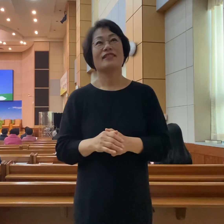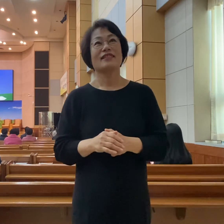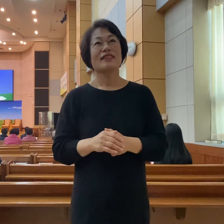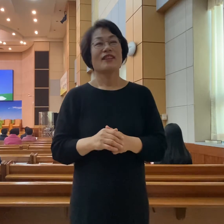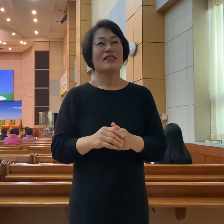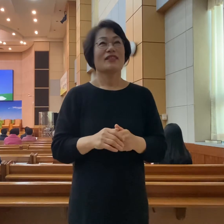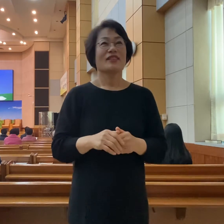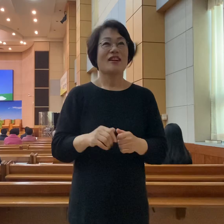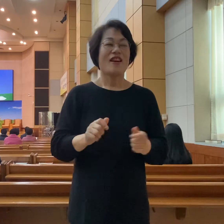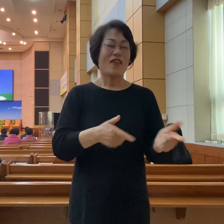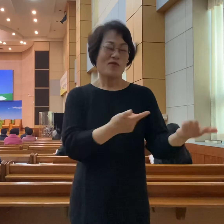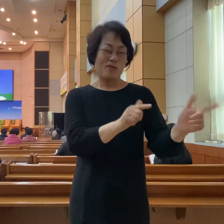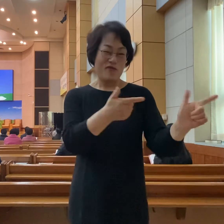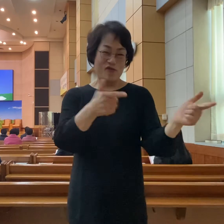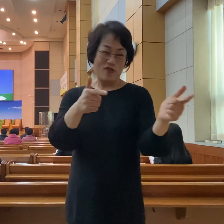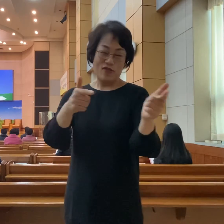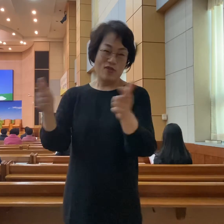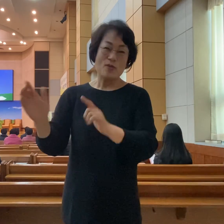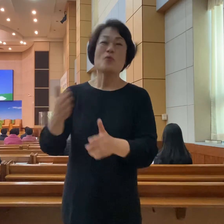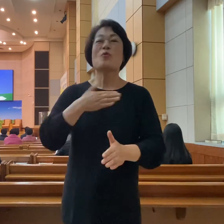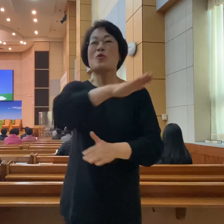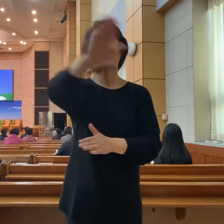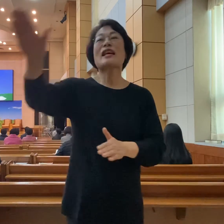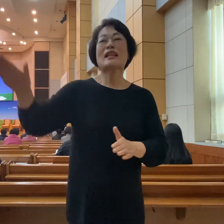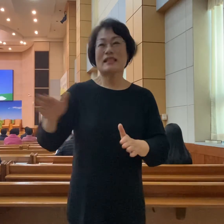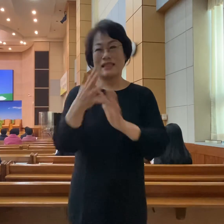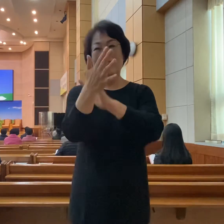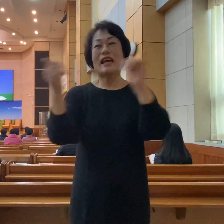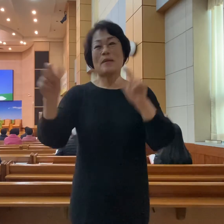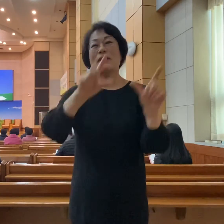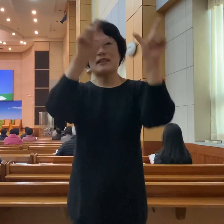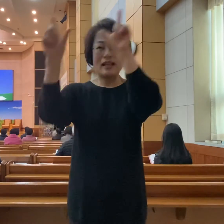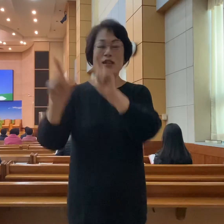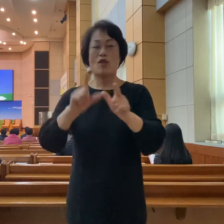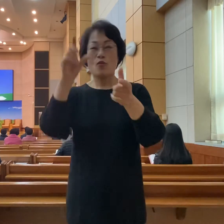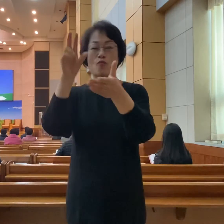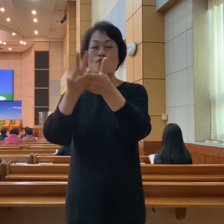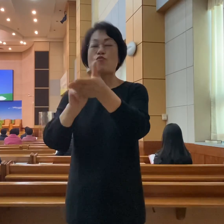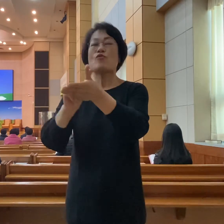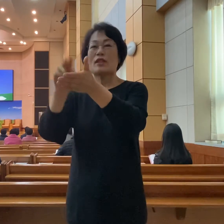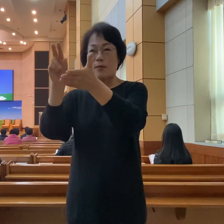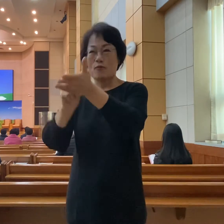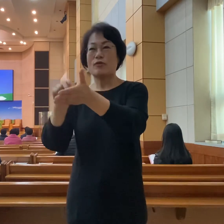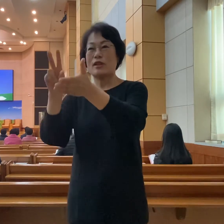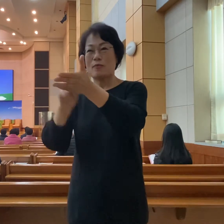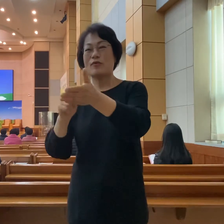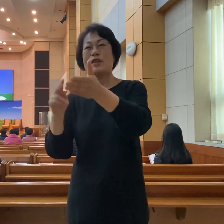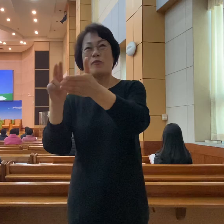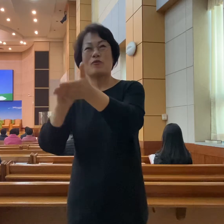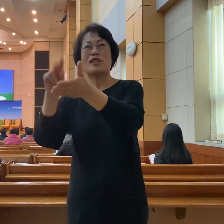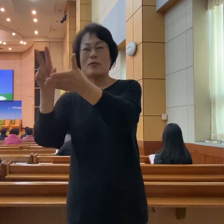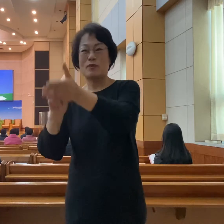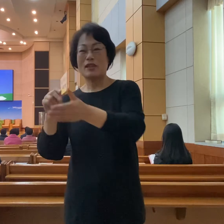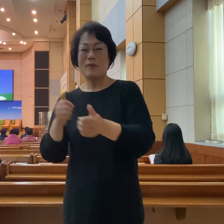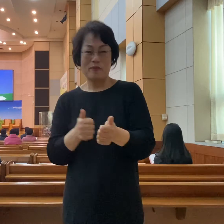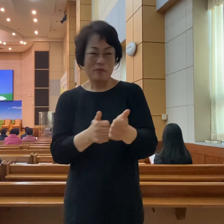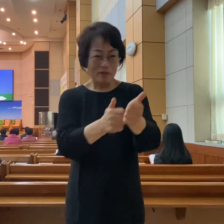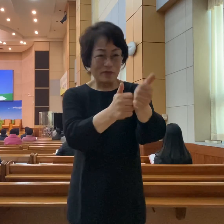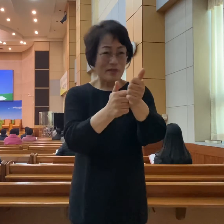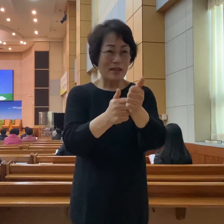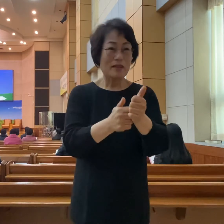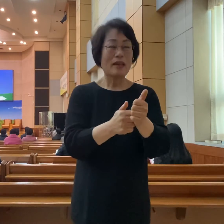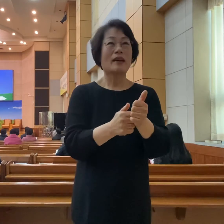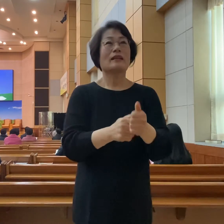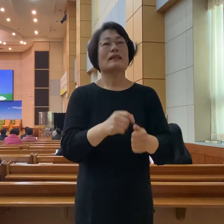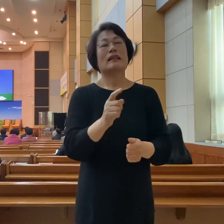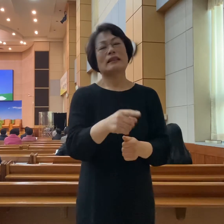5만 가지가 아니고 하여튼 우리가 살아가는 동안에는 문제가 늘 있는데 이 문제 따라 다니다 보면은 이